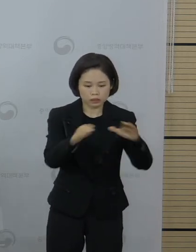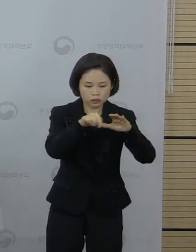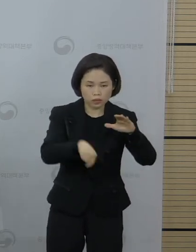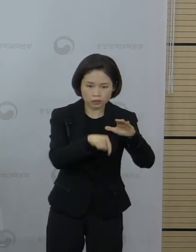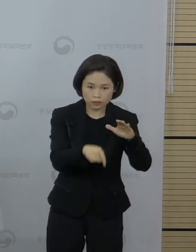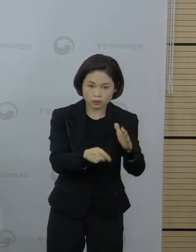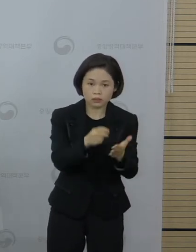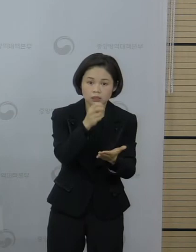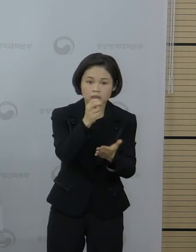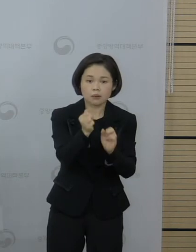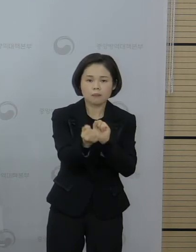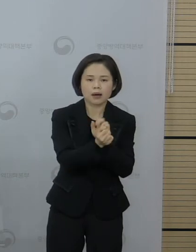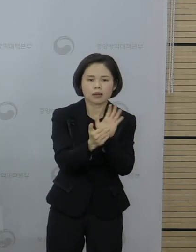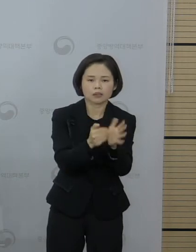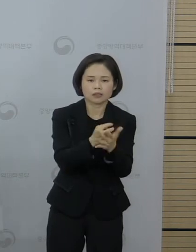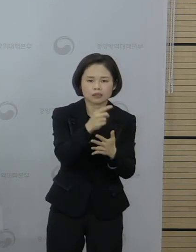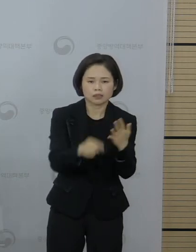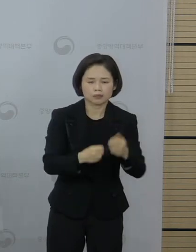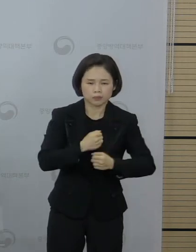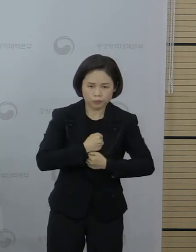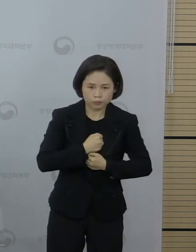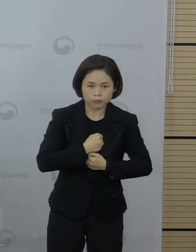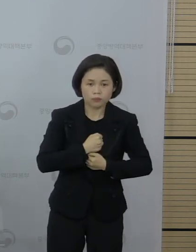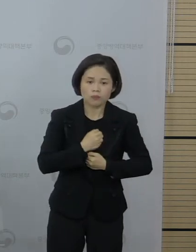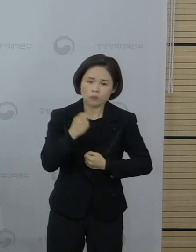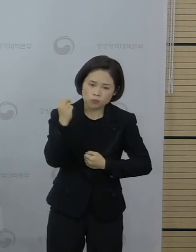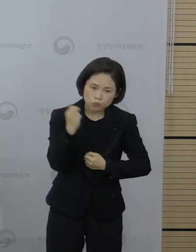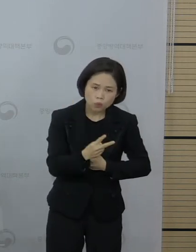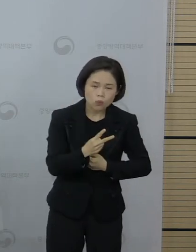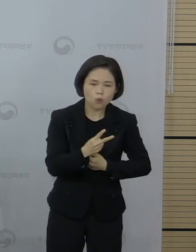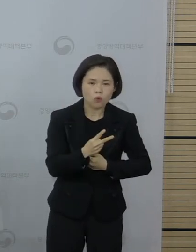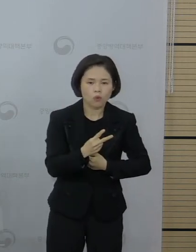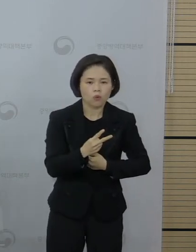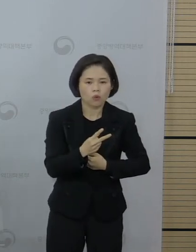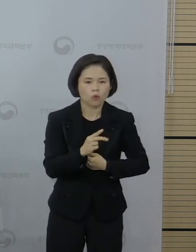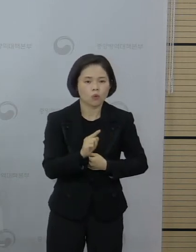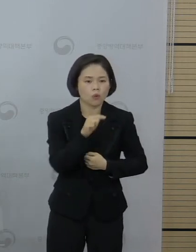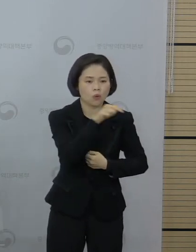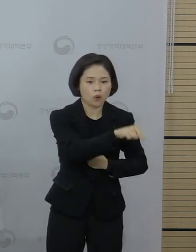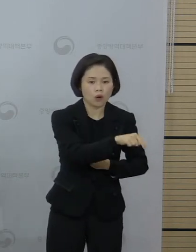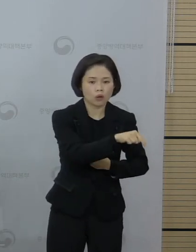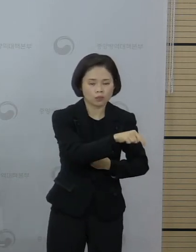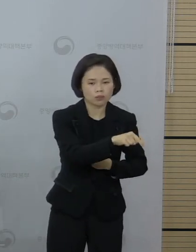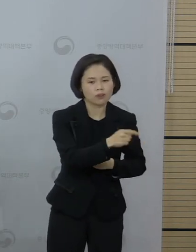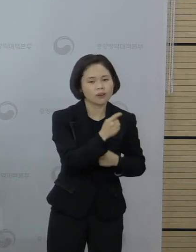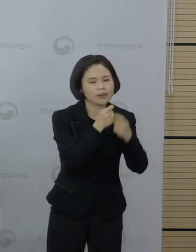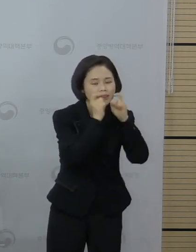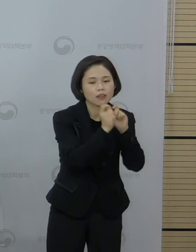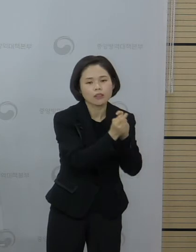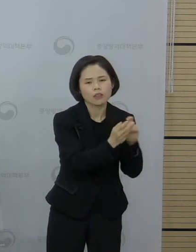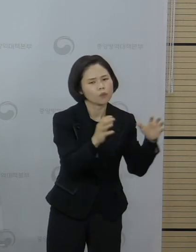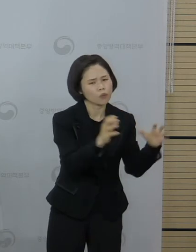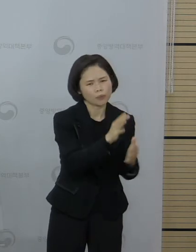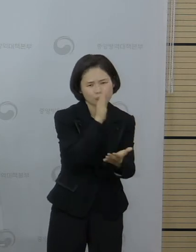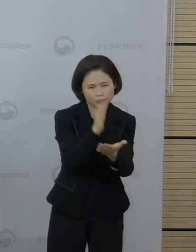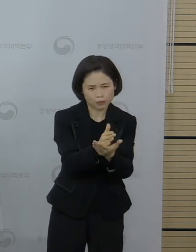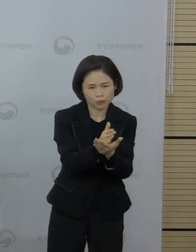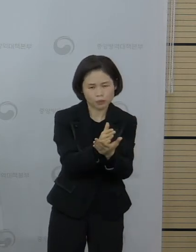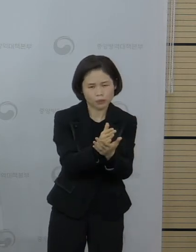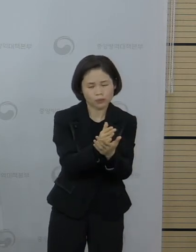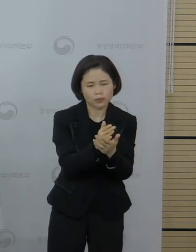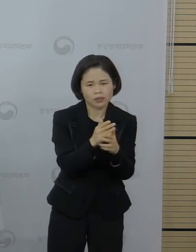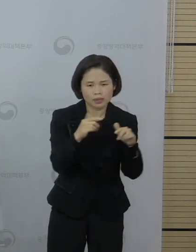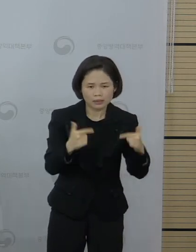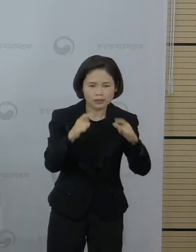수칙 준수는 물론이고 시설 밖에서의 일상 생활에서도 친목 모임을 삼가시고 마스크 착용